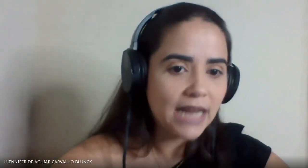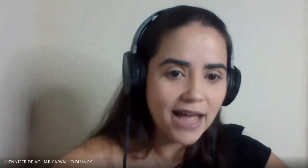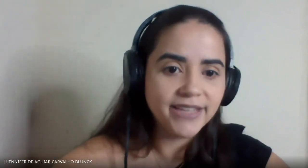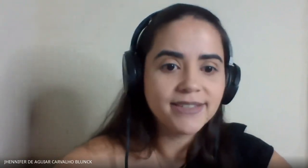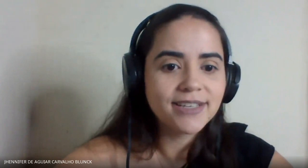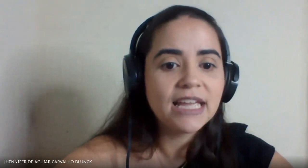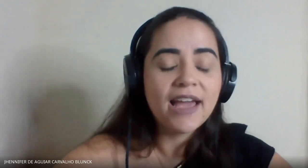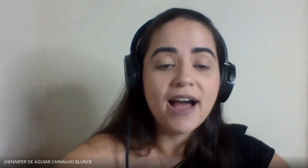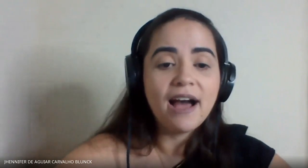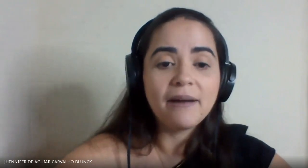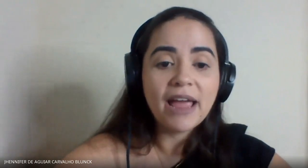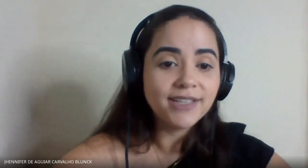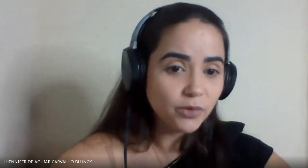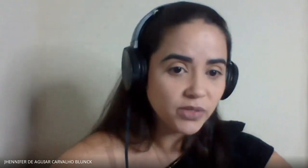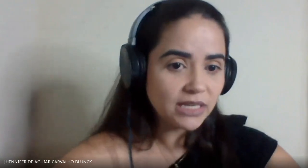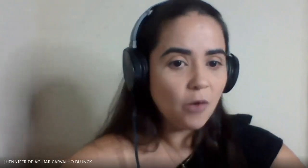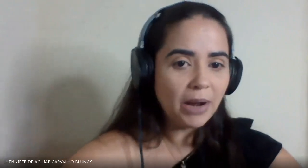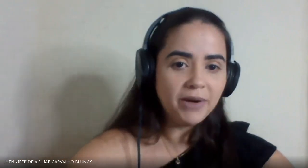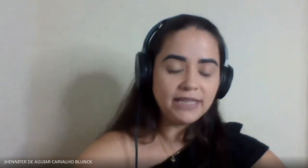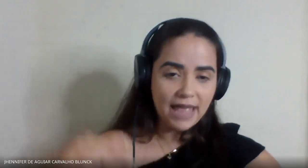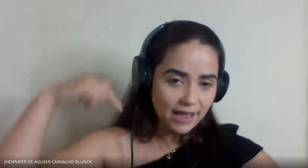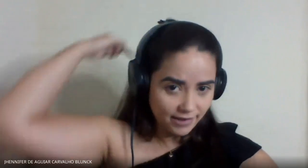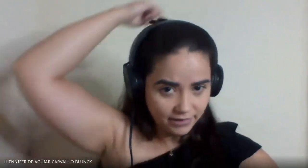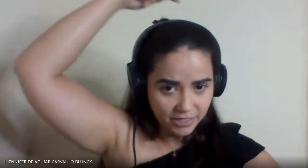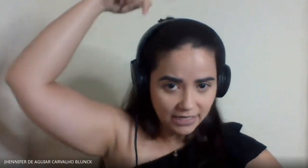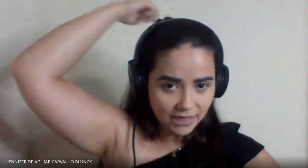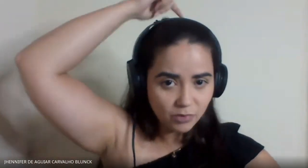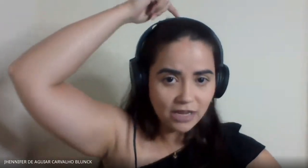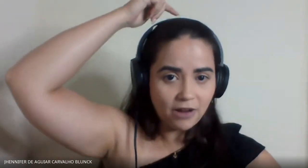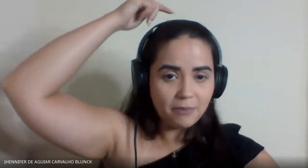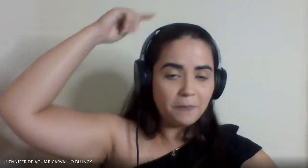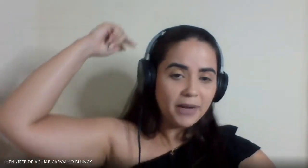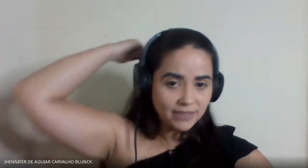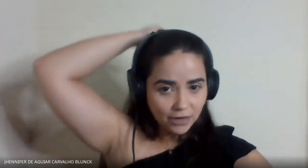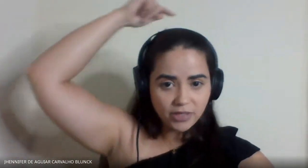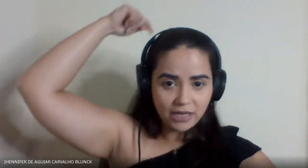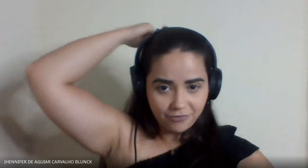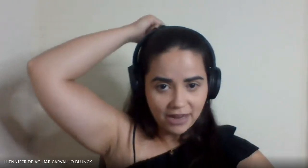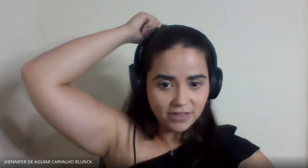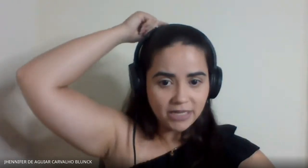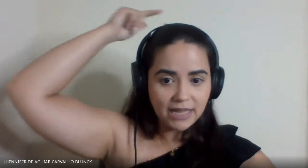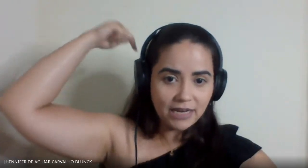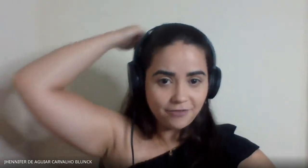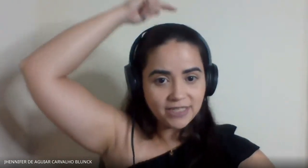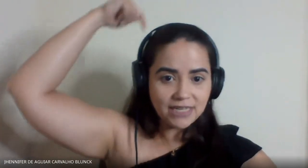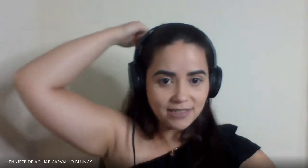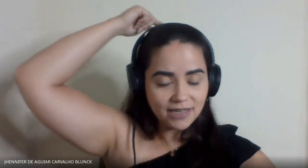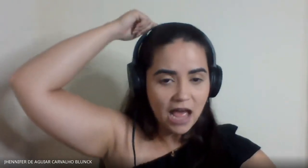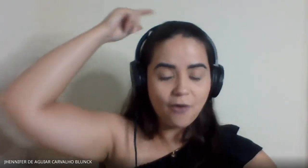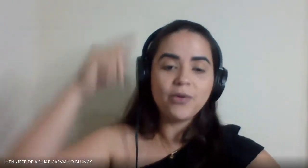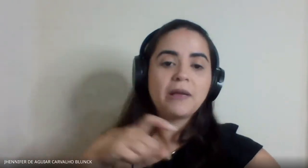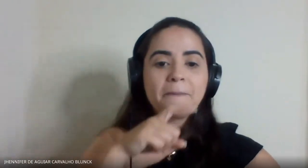dão sinais. Ela deu o sinal para a mãe dela, que a mãe dela sempre usava o cabelo preso, e quando ela falava da mãe dela, ela fazia